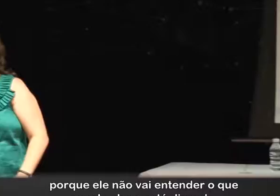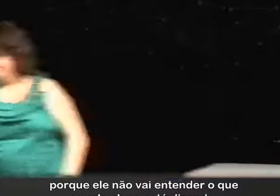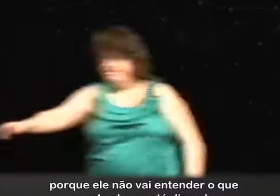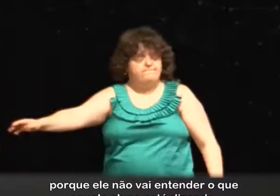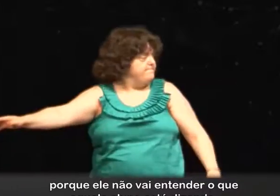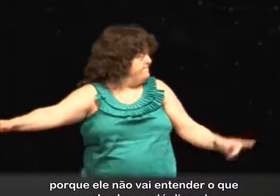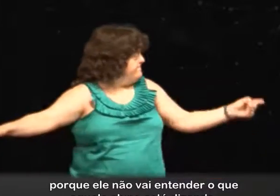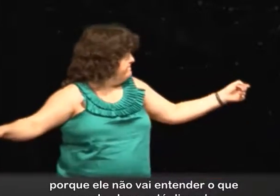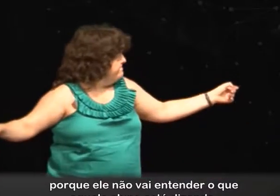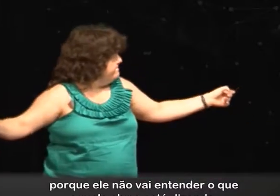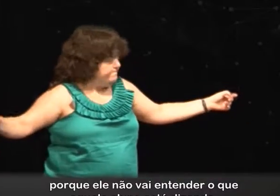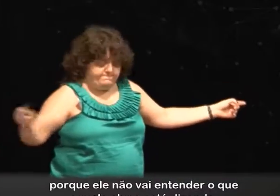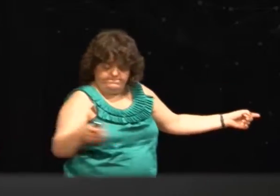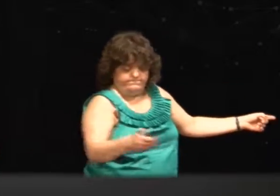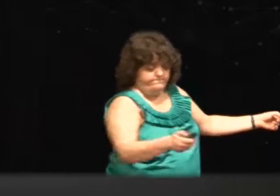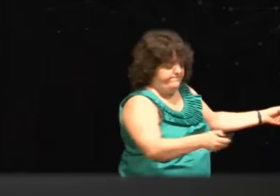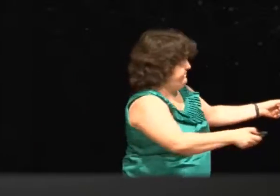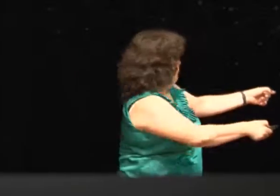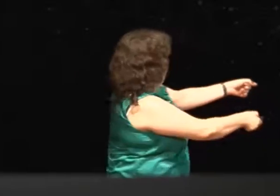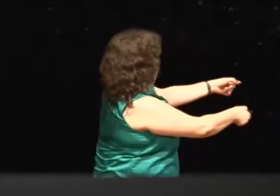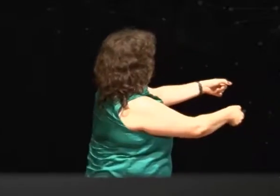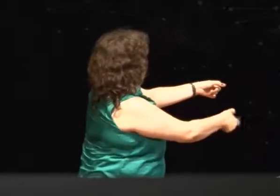aquele aluno está dizendo.